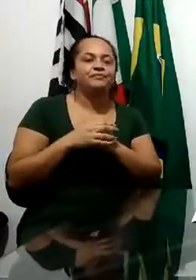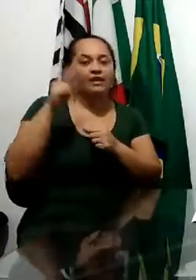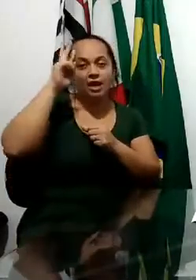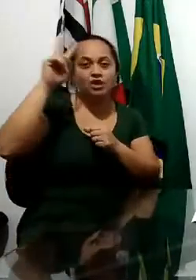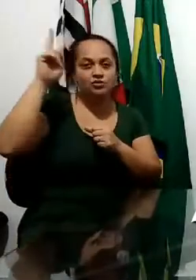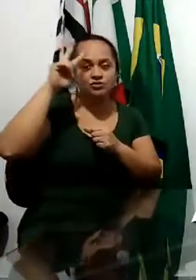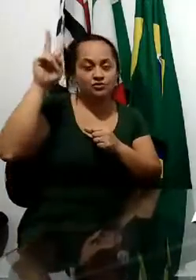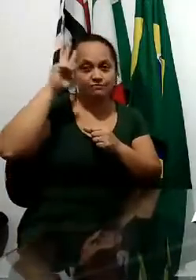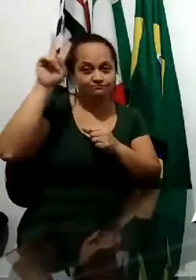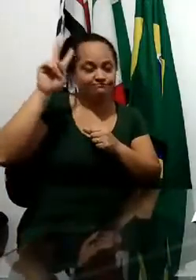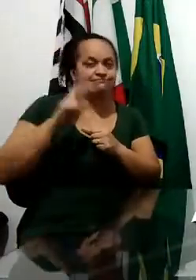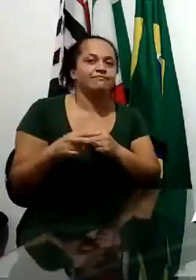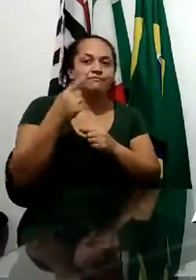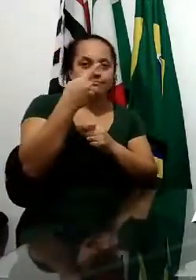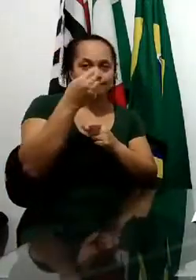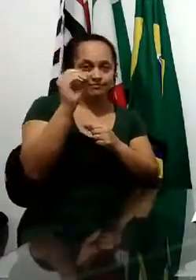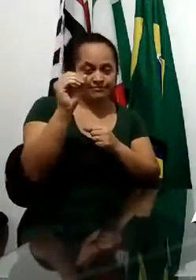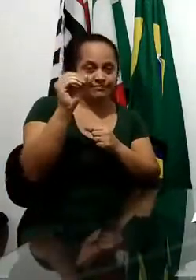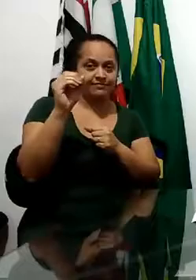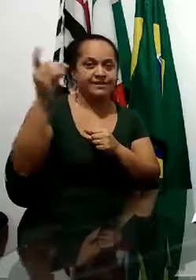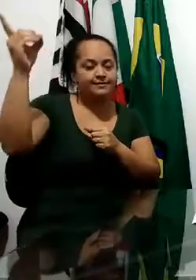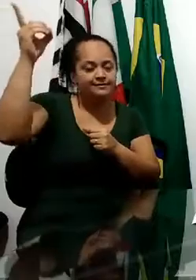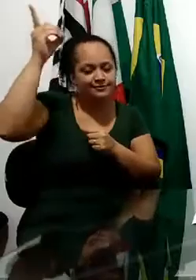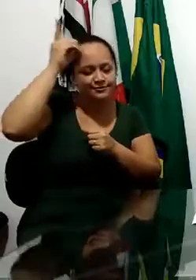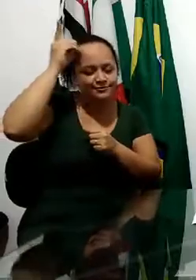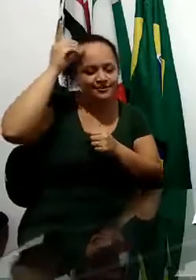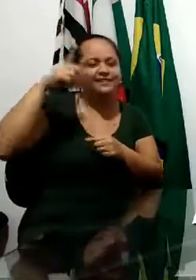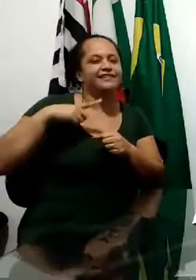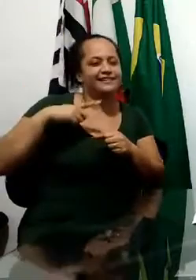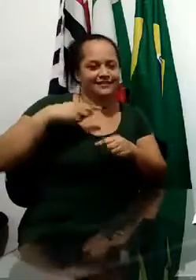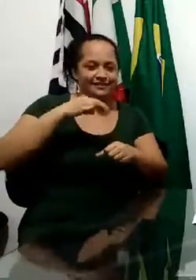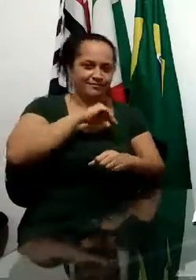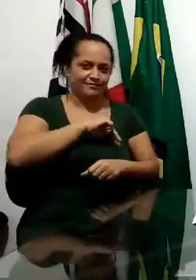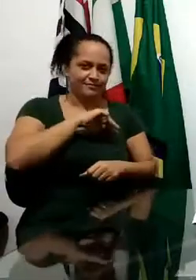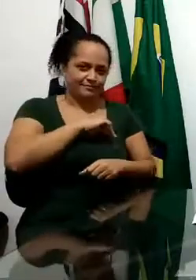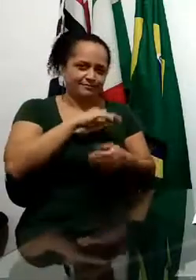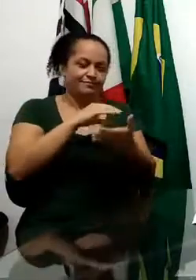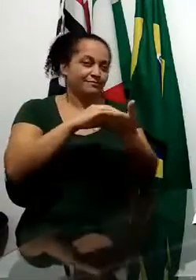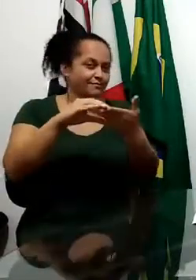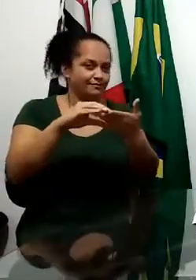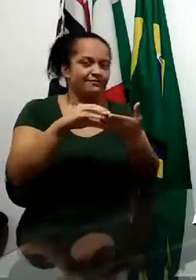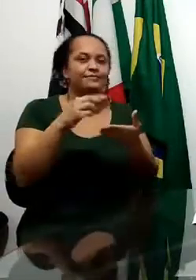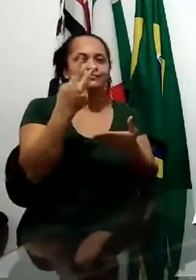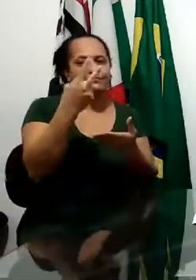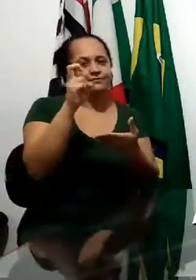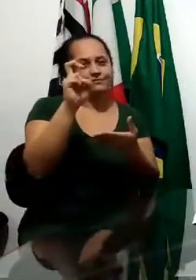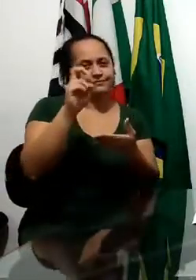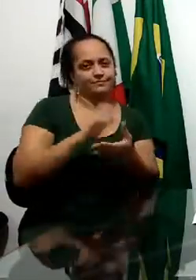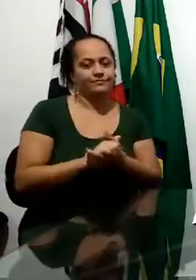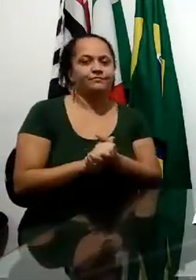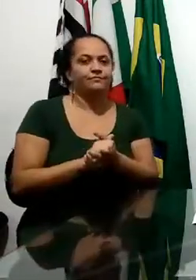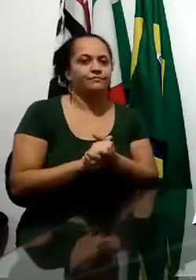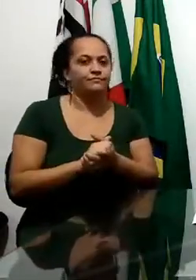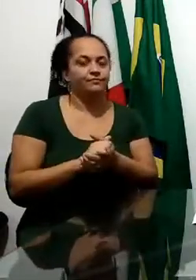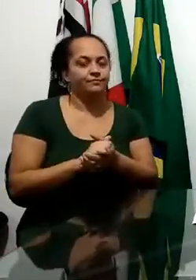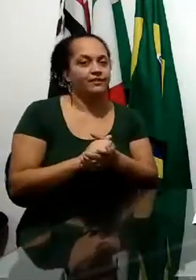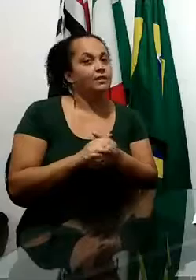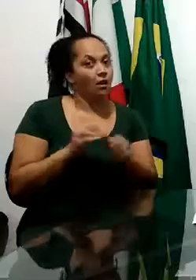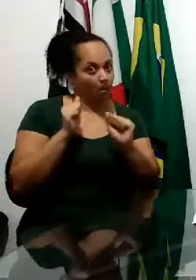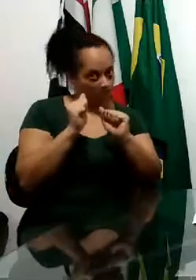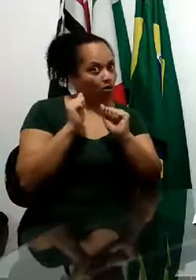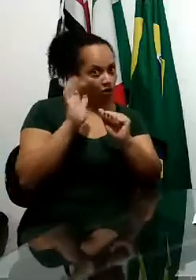Talentos, que está aqui em Mateus capítulo 25. Até peço a você que já deixa aberta aí